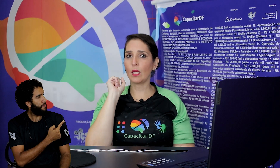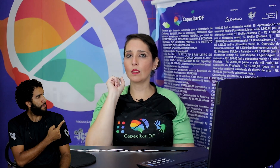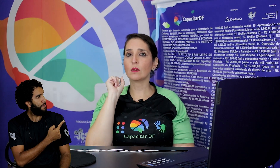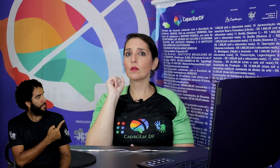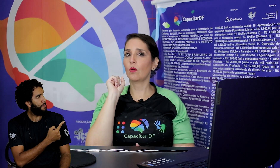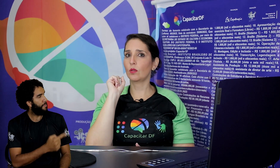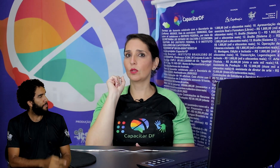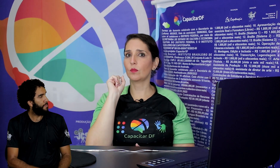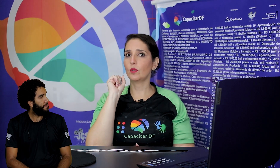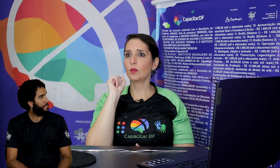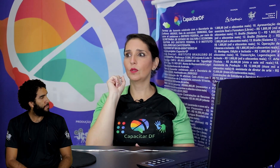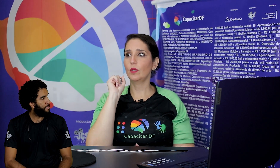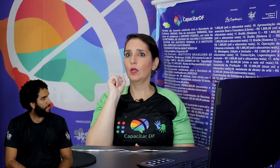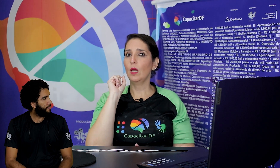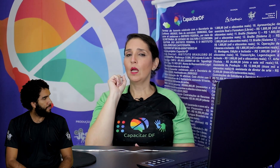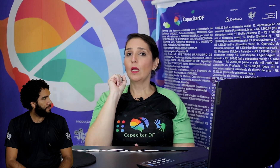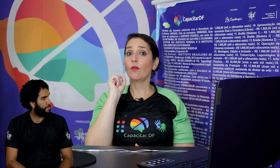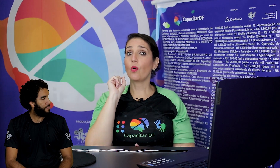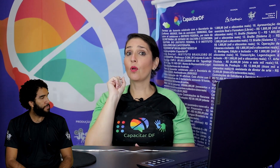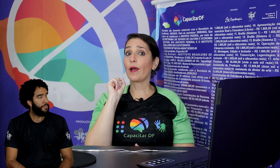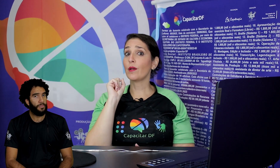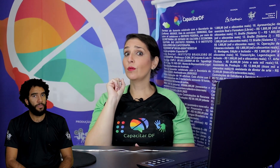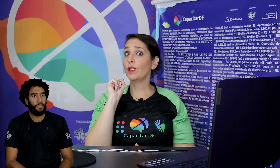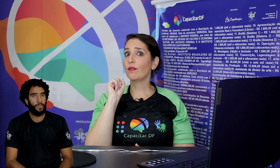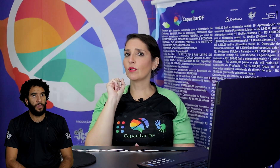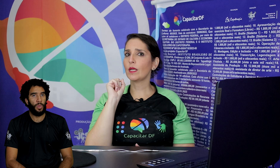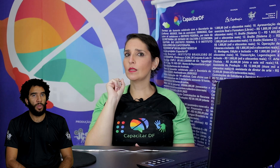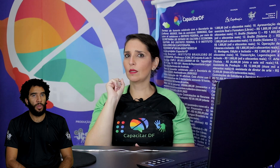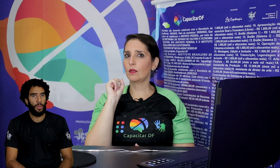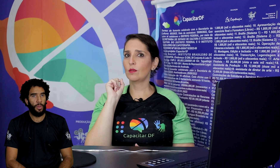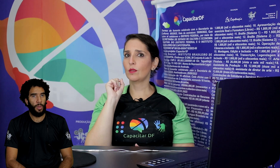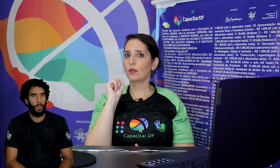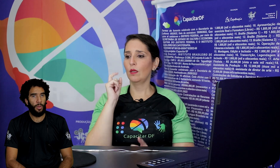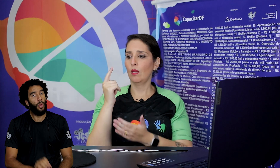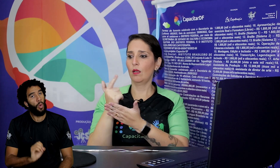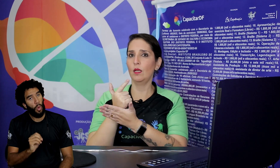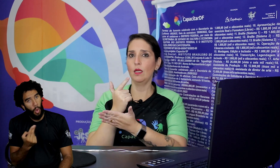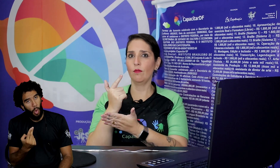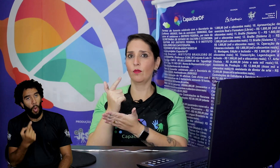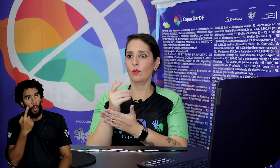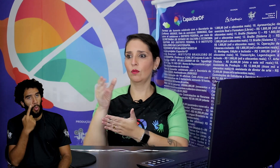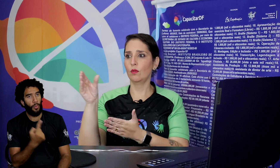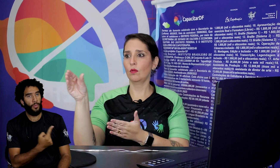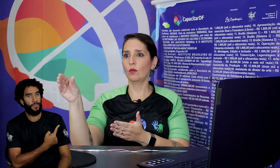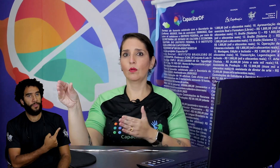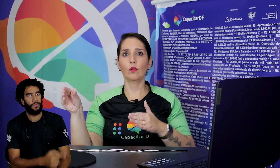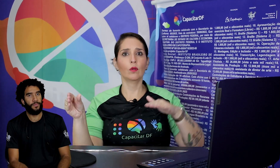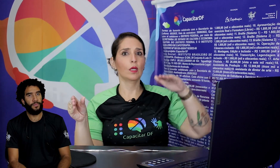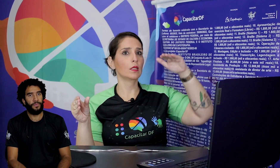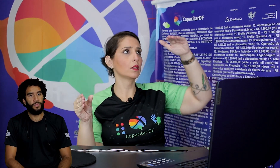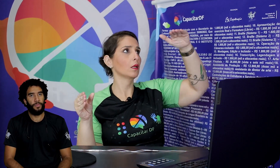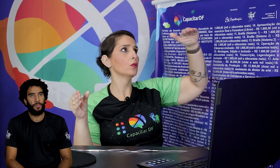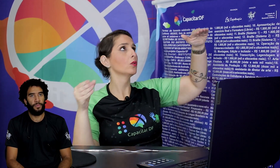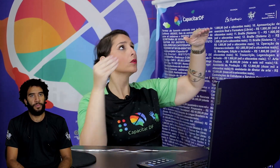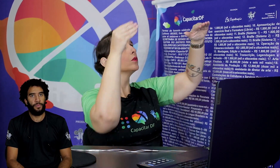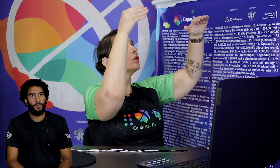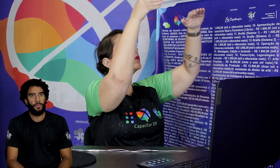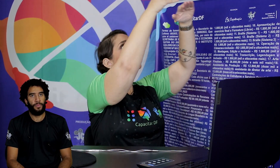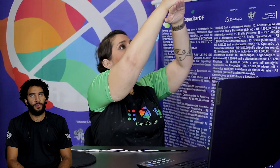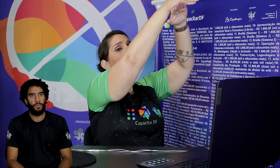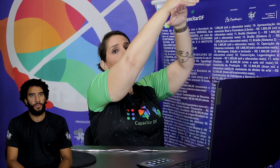brinco no nariz, ótimo. Vou colocar um livro na estante. Livro,